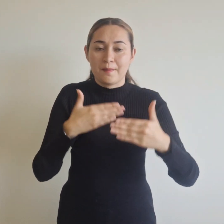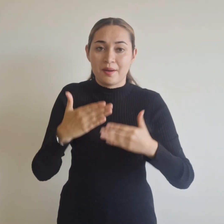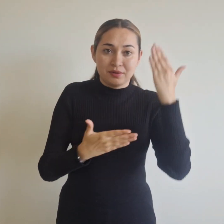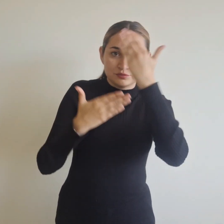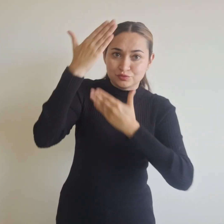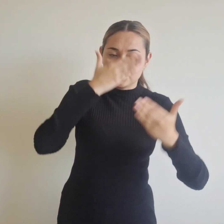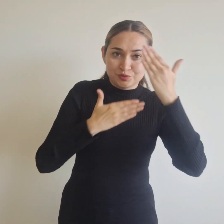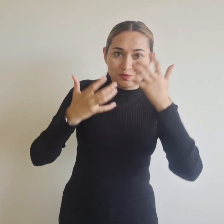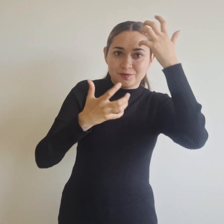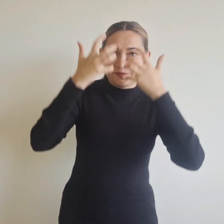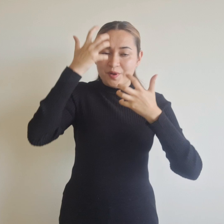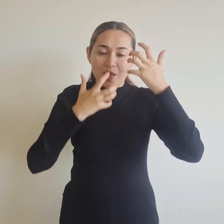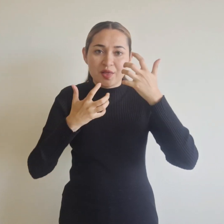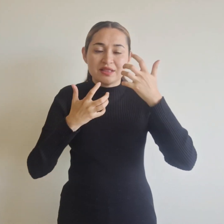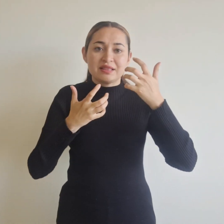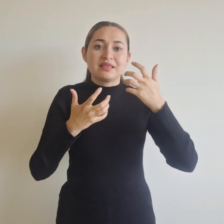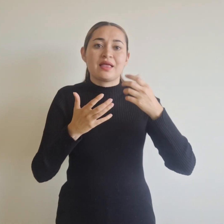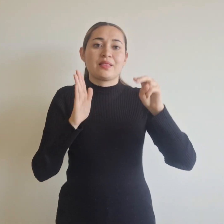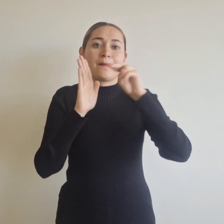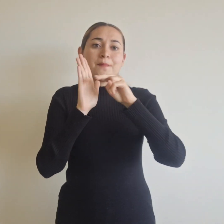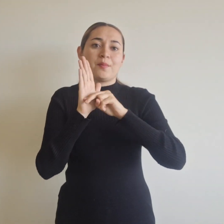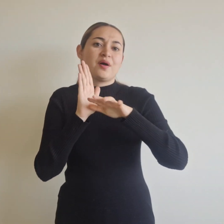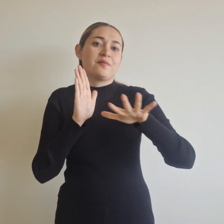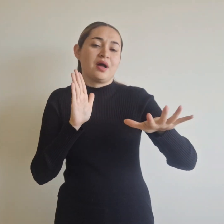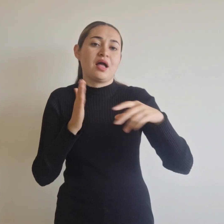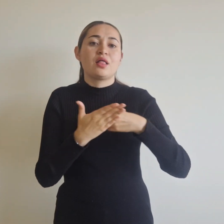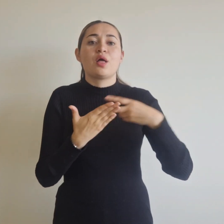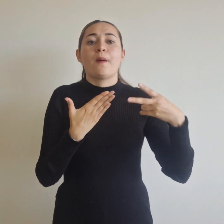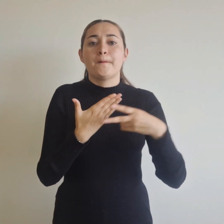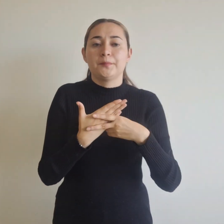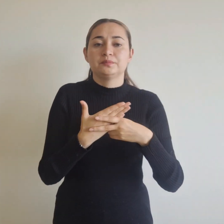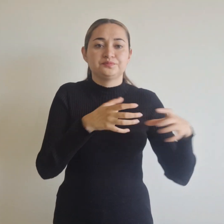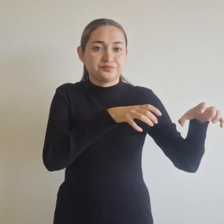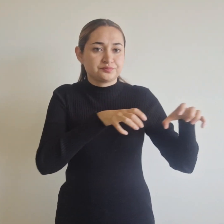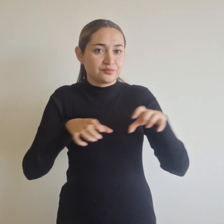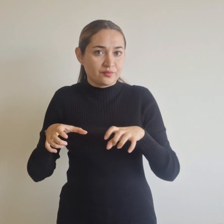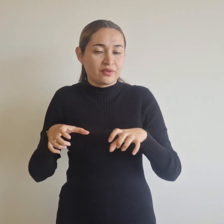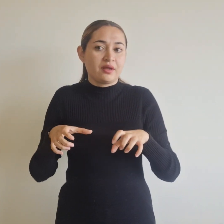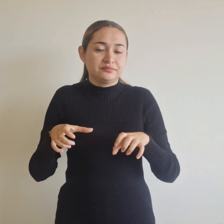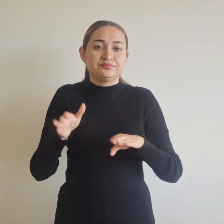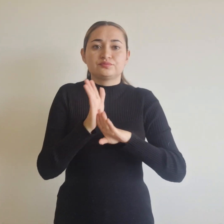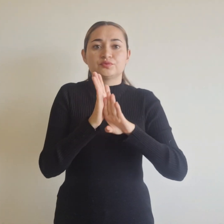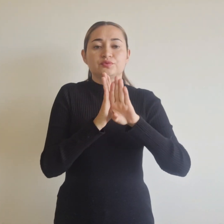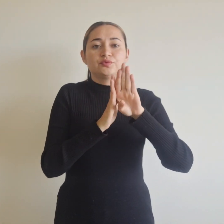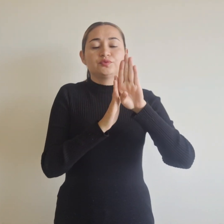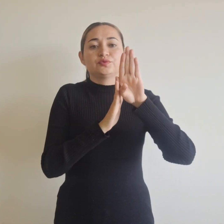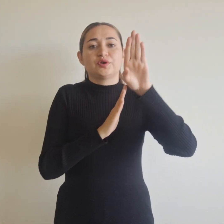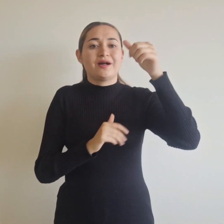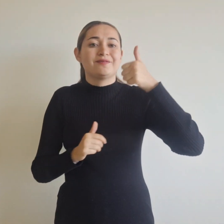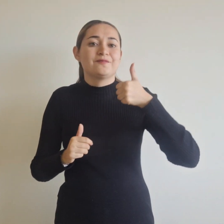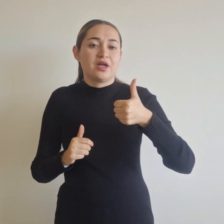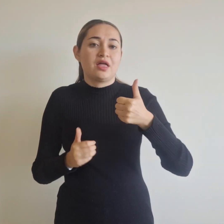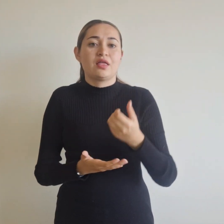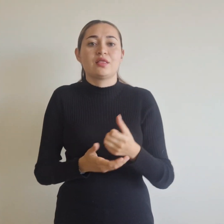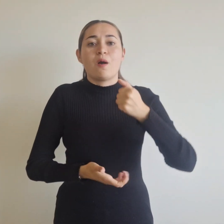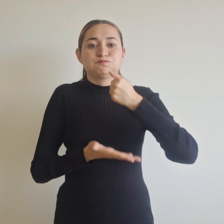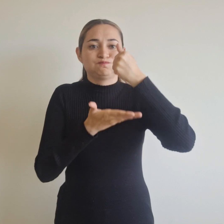de políticas, planes, programas y proyectos para la gestión efectiva de los recursos físicos y humanos